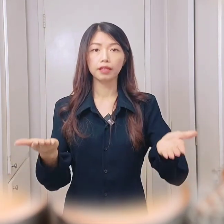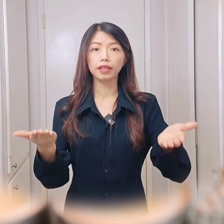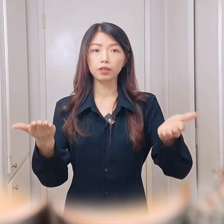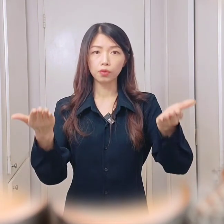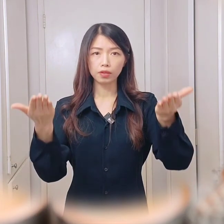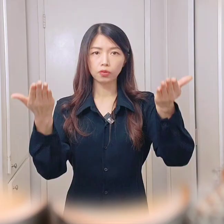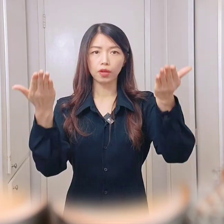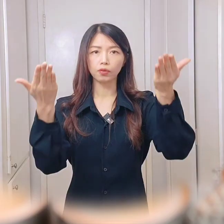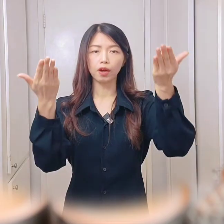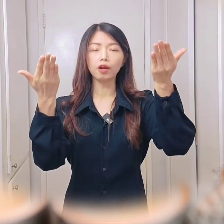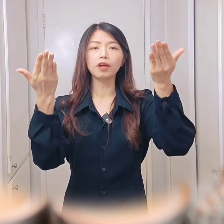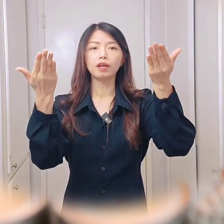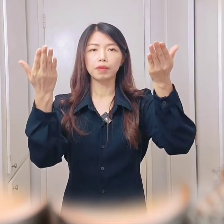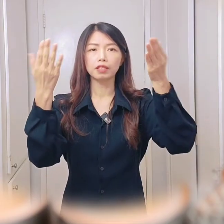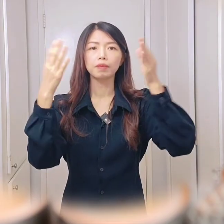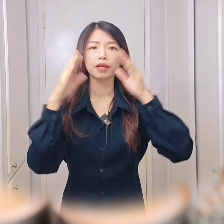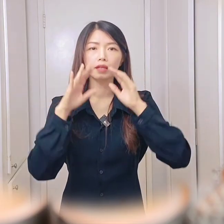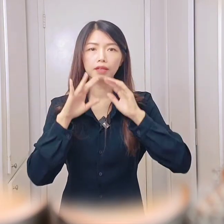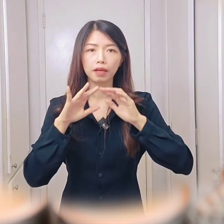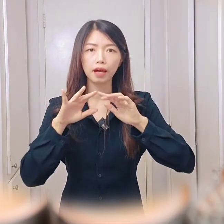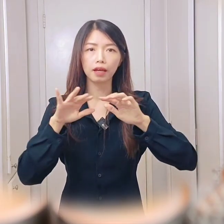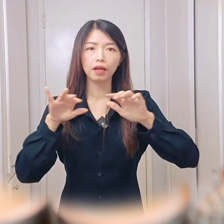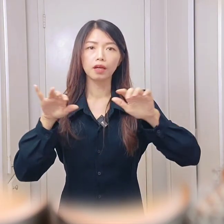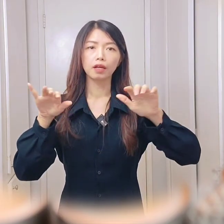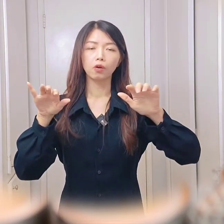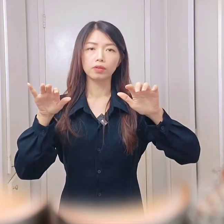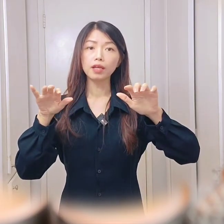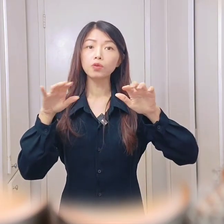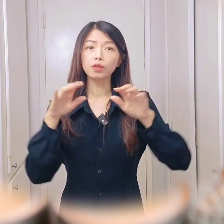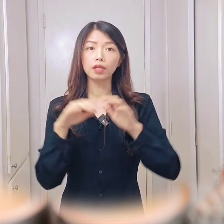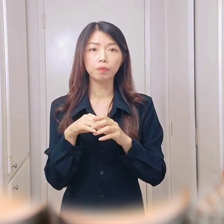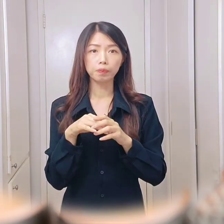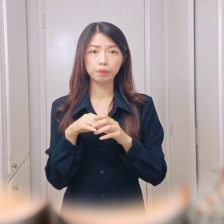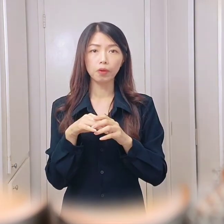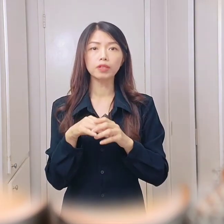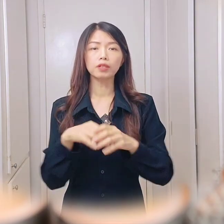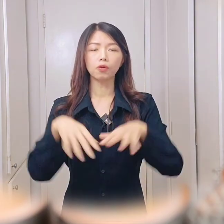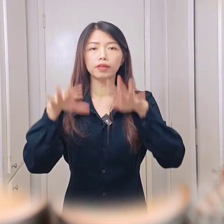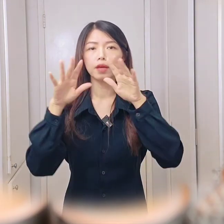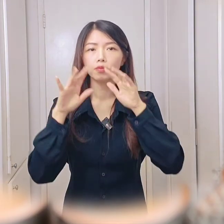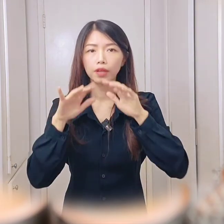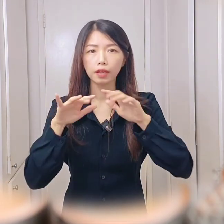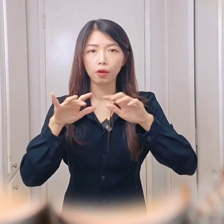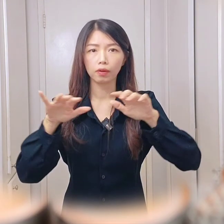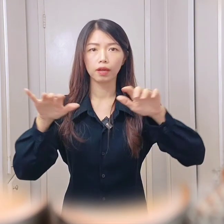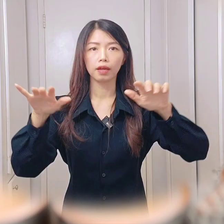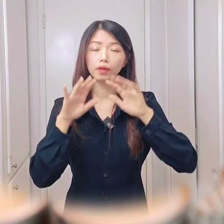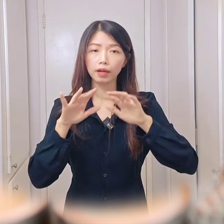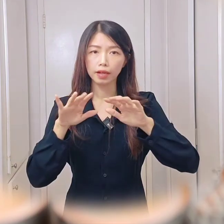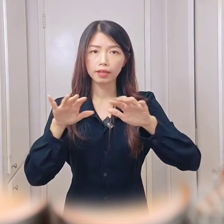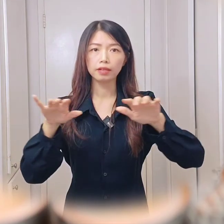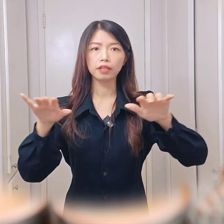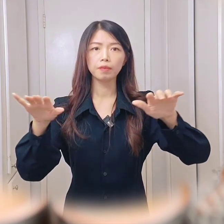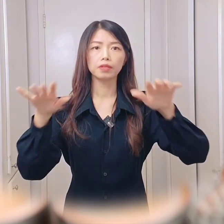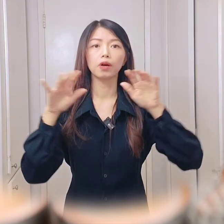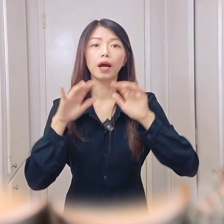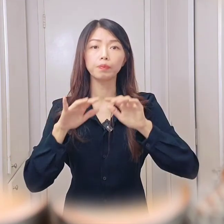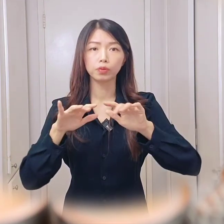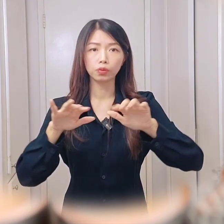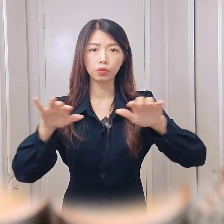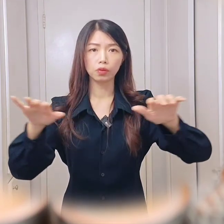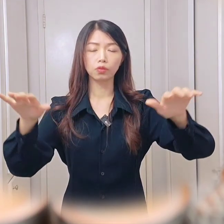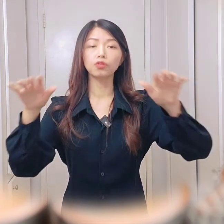찬송하기를 들이다 수어하셔도 되고요. 마지막에는 제가 찬송이 울려 퍼지는 거기 때문에 이렇게 손가락을 살짝